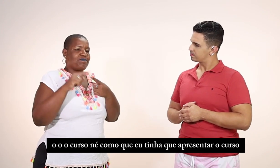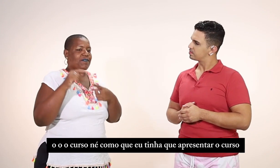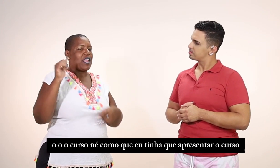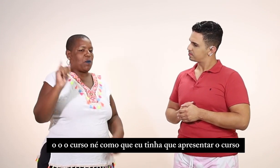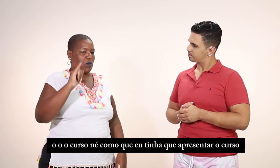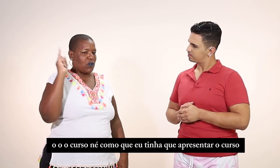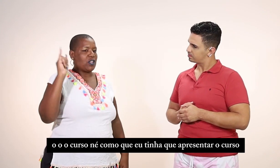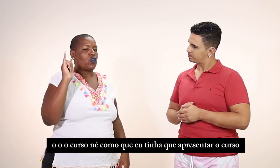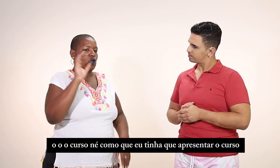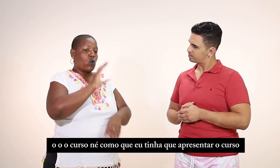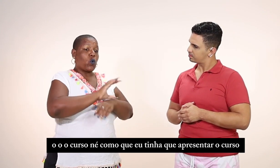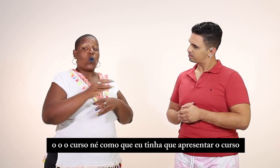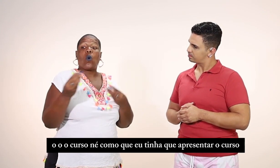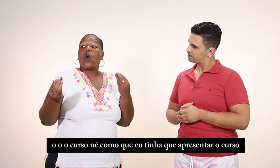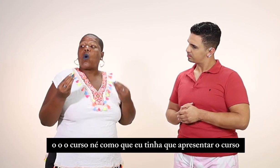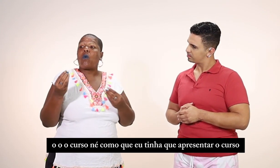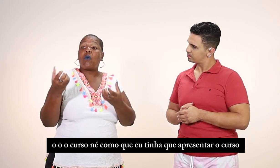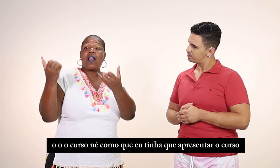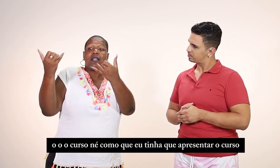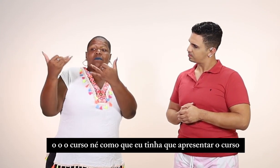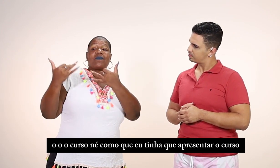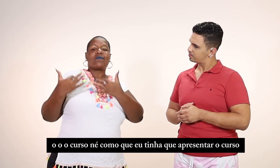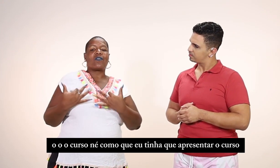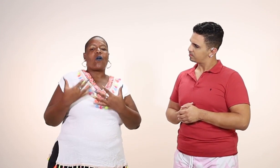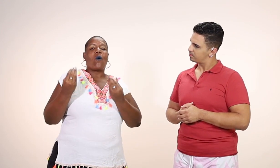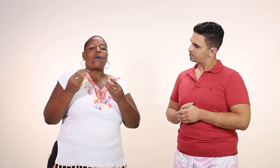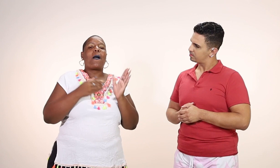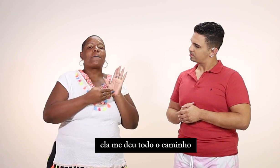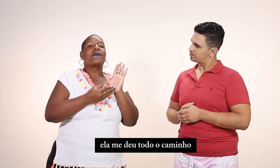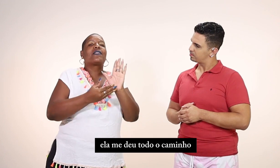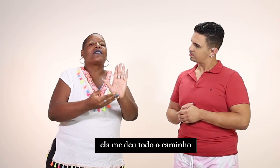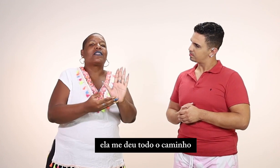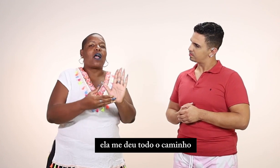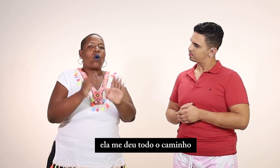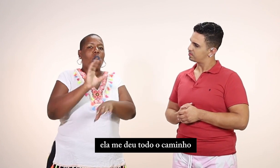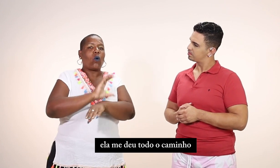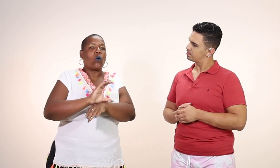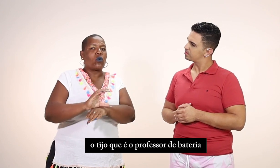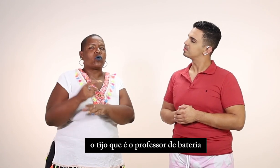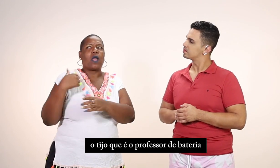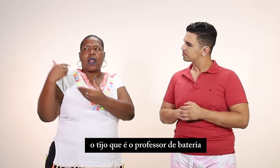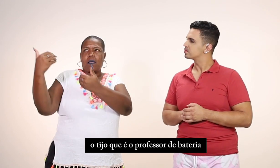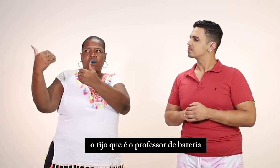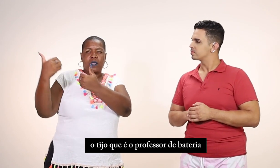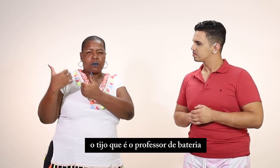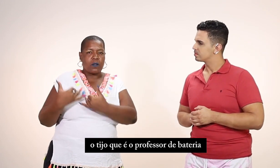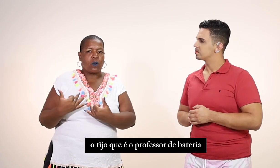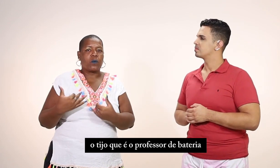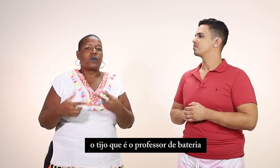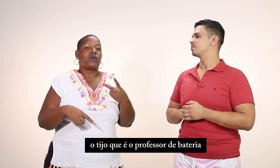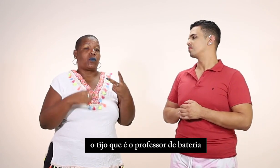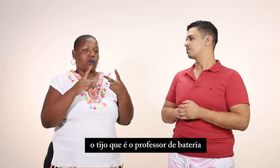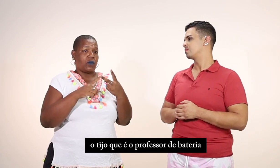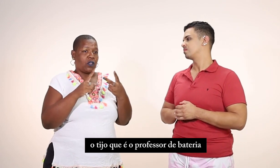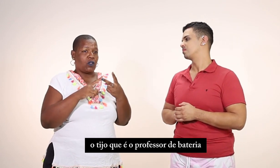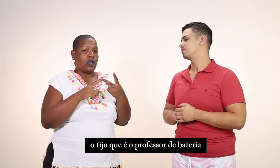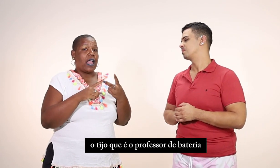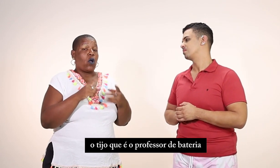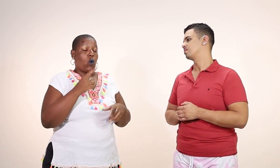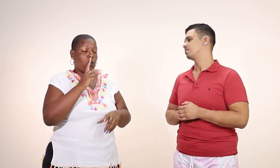curso, né? Como que eu tinha que apresentar o curso. Ela me deu todo o caminho. O Ticho, que é o professor de bateria,